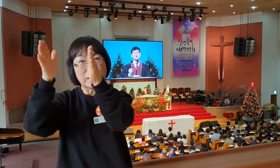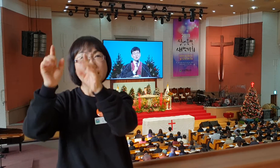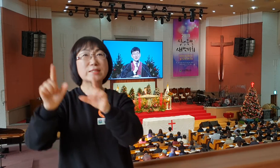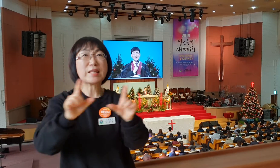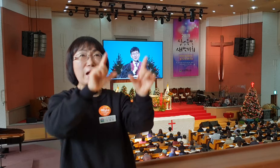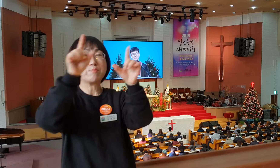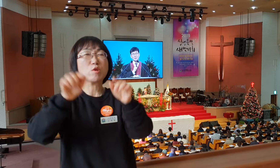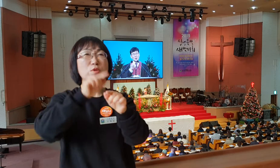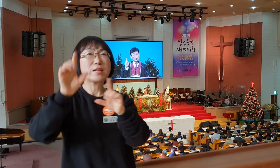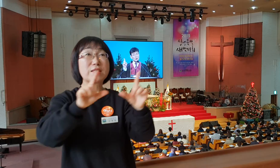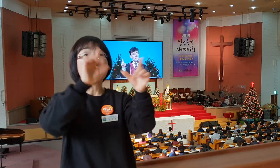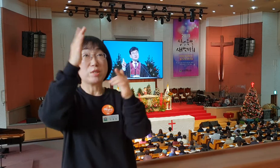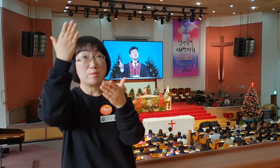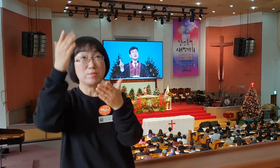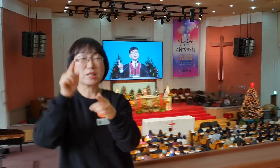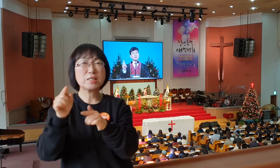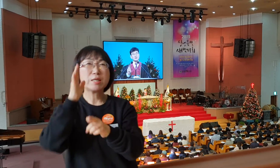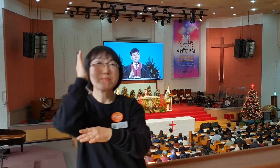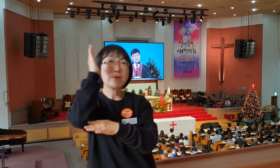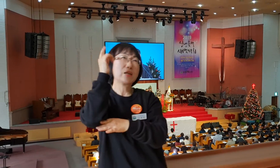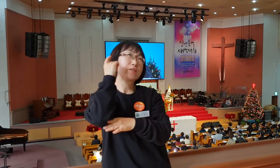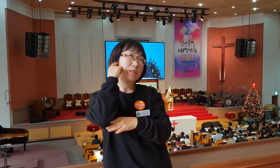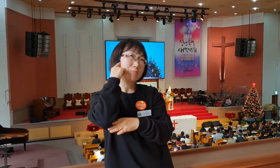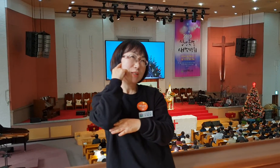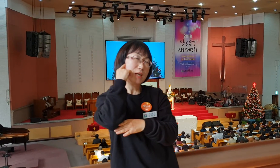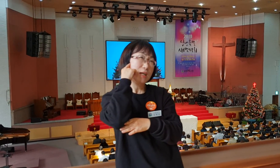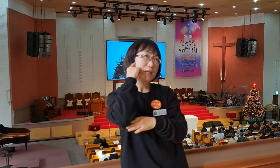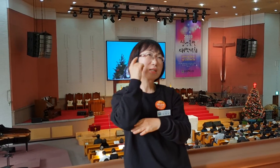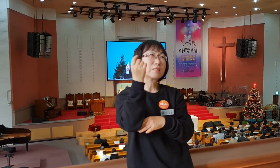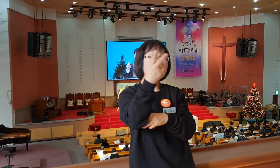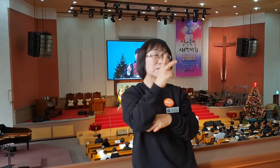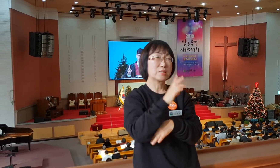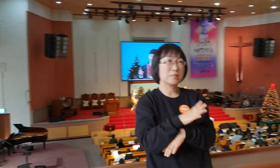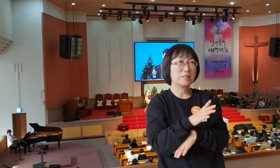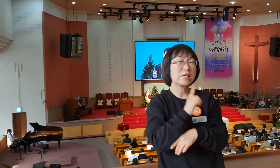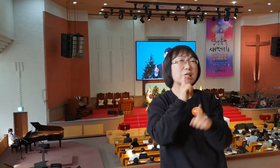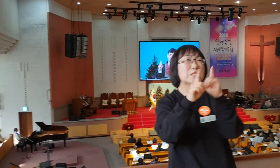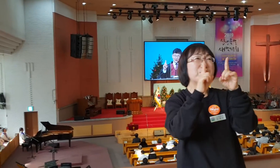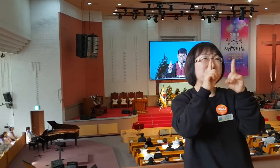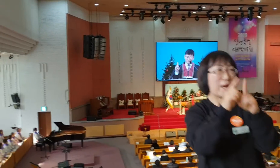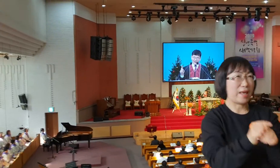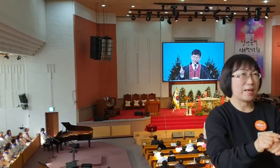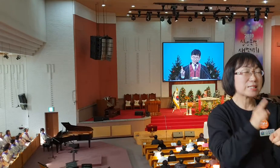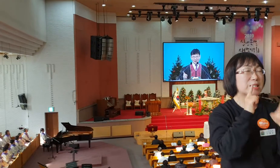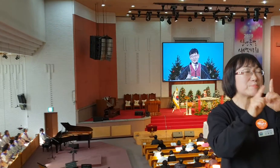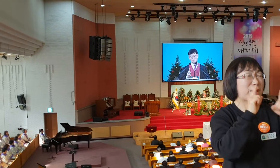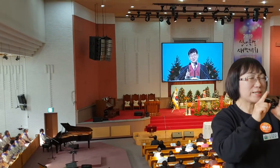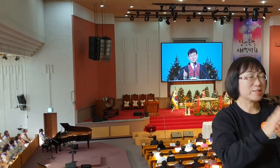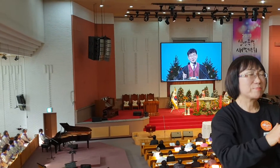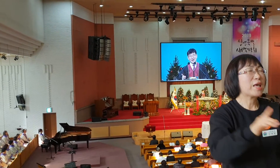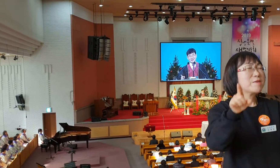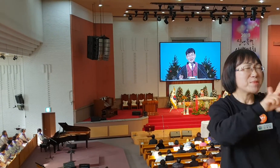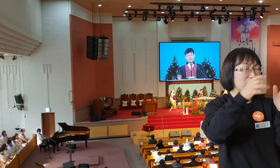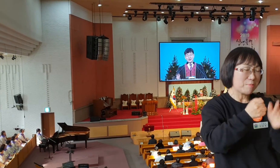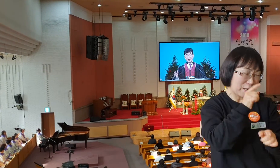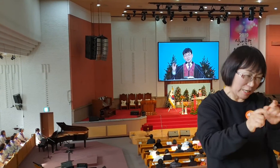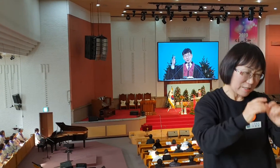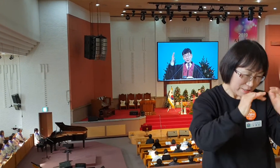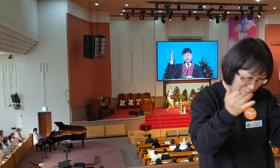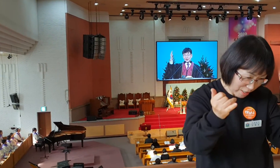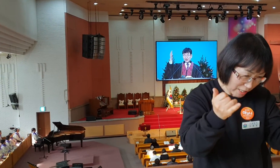삶이 우리의 삶이에요 우리는 그 이야기를 듣습니다 그리고 그 이야기, 그 말씀의 믿음으로 나간